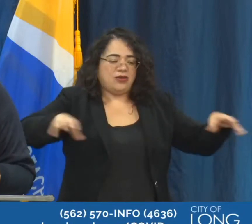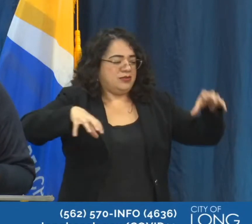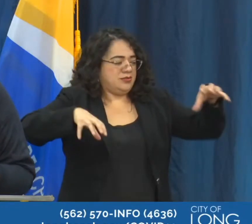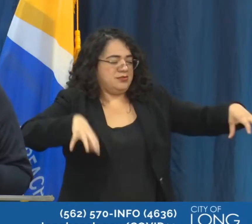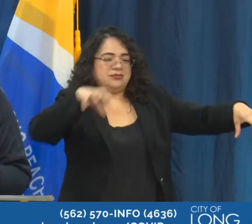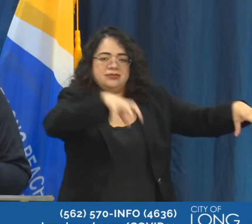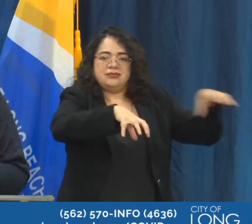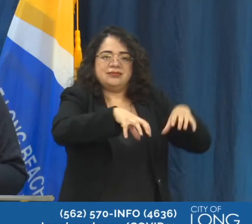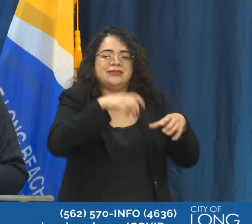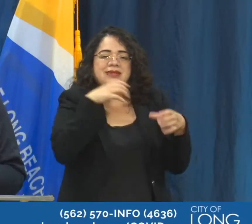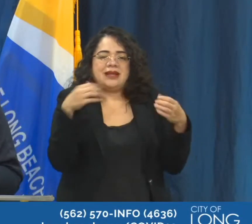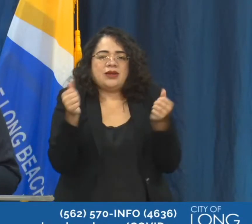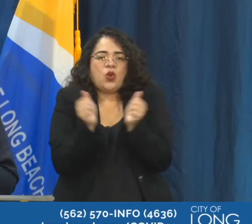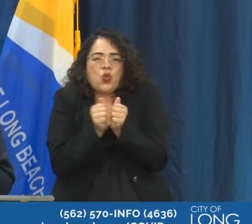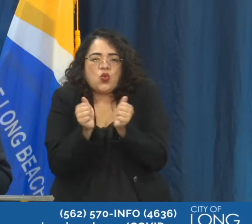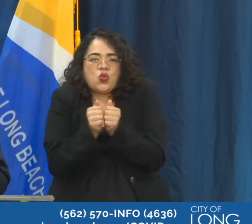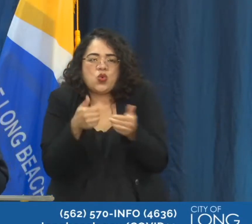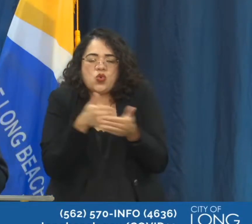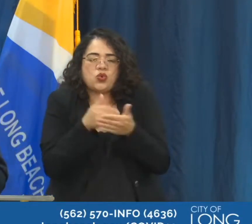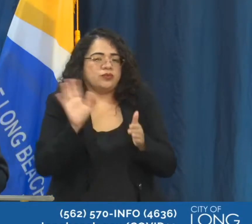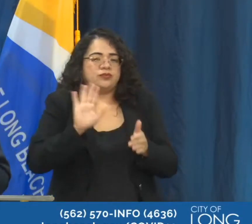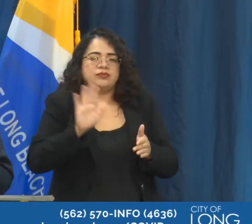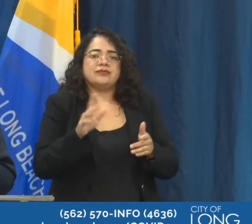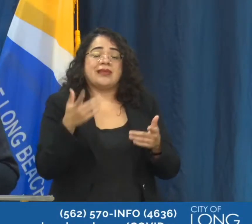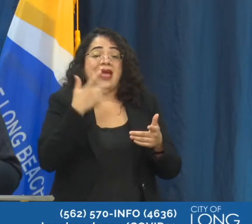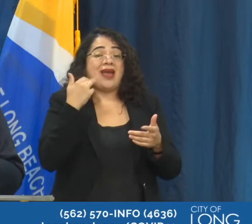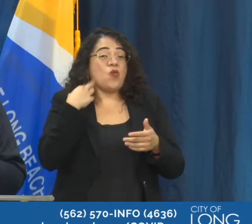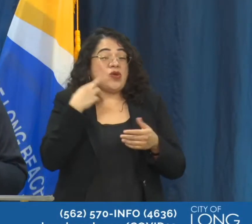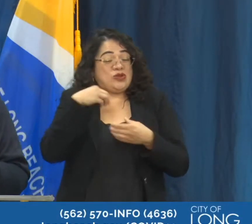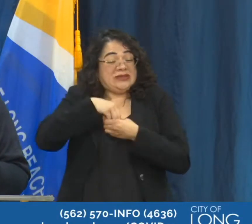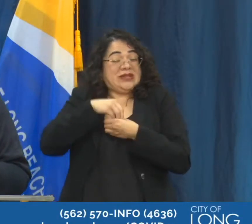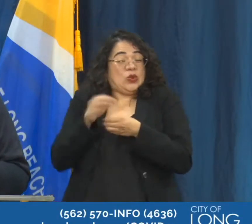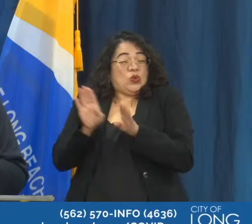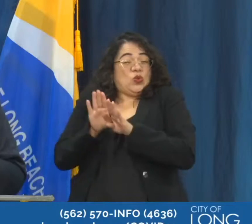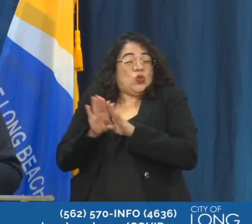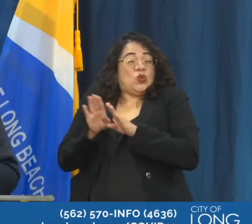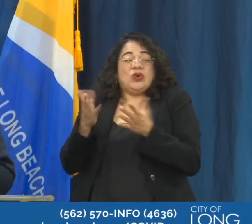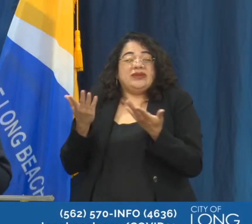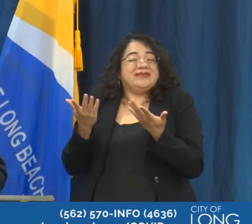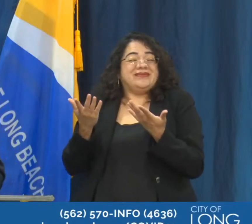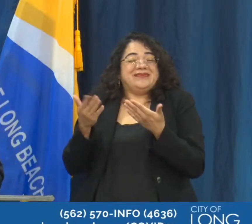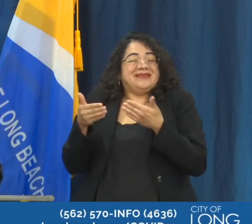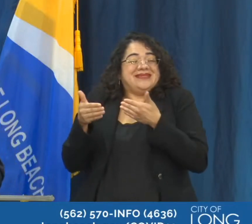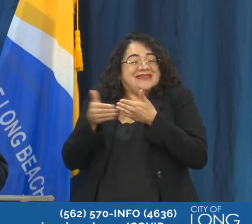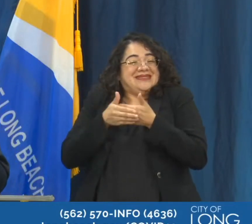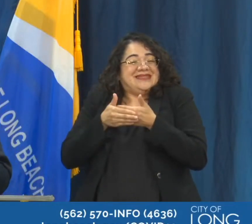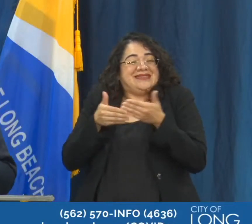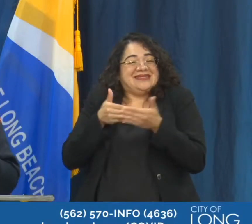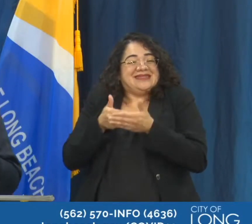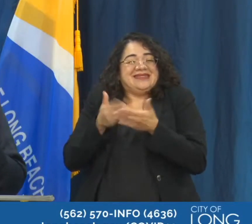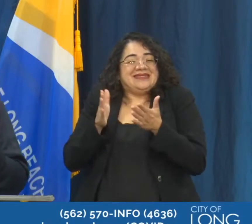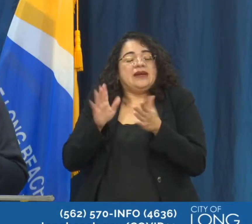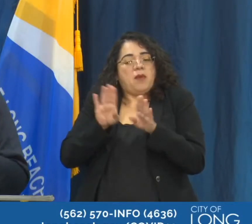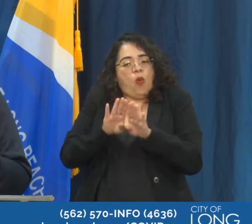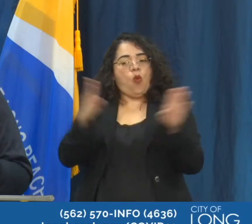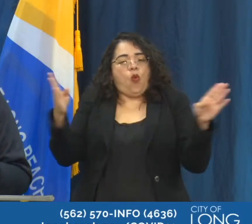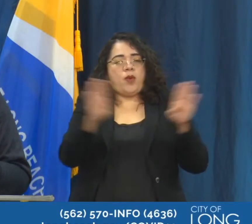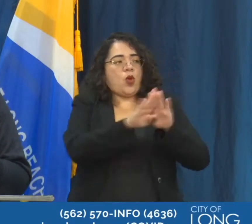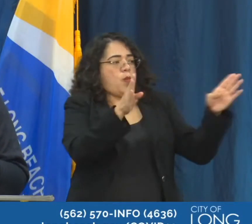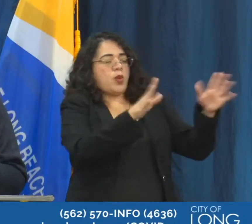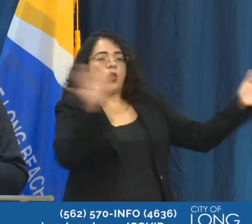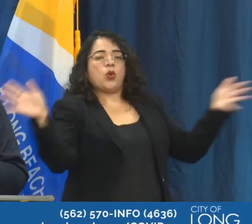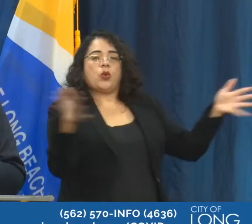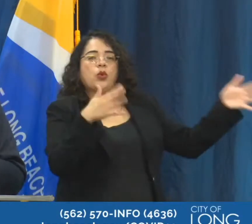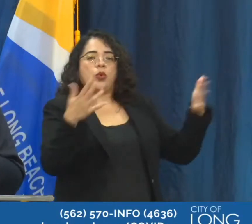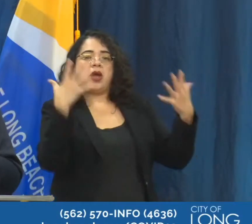la comunidad quería maneras de poder salir un poco a tomar el sol a tomar a la libre y con juntarse